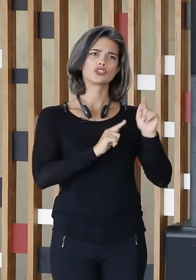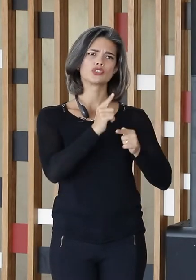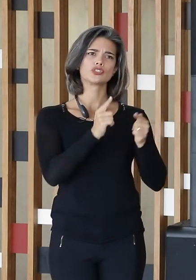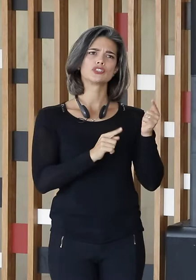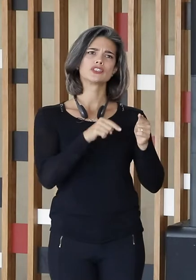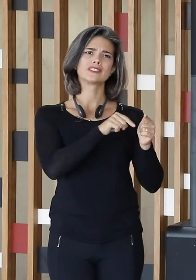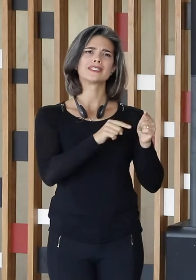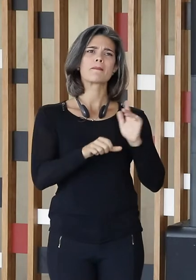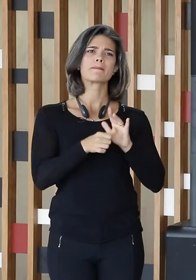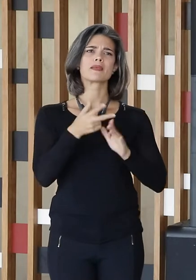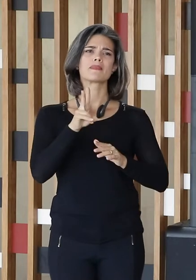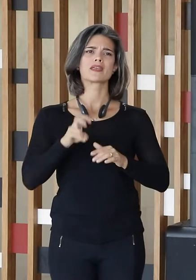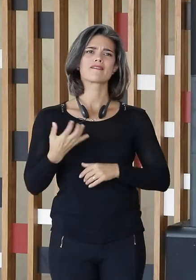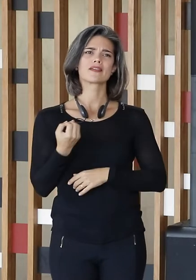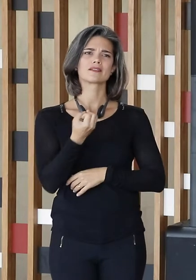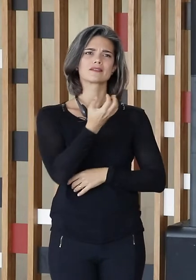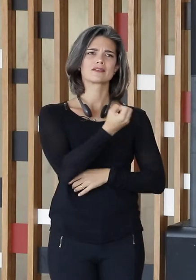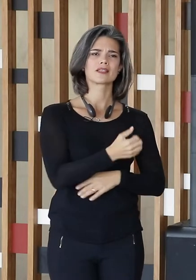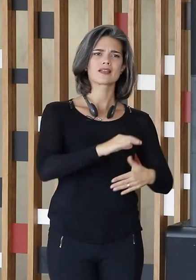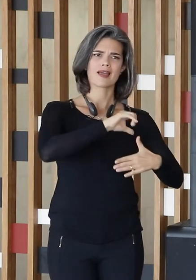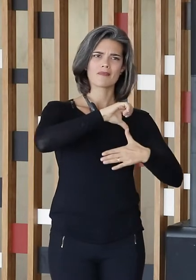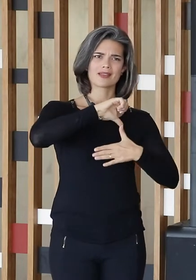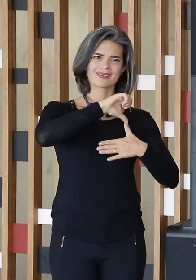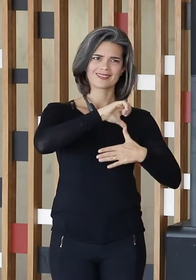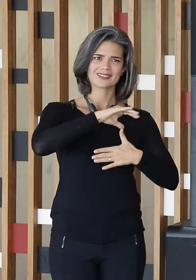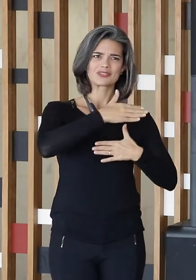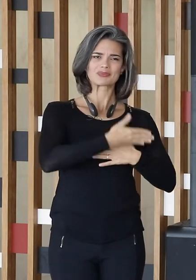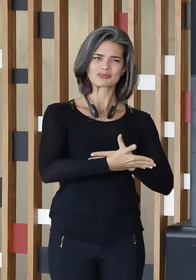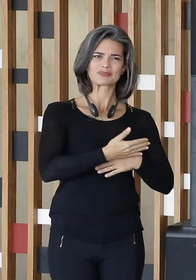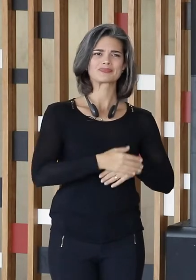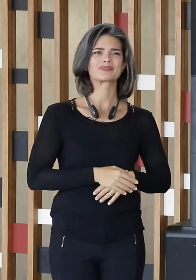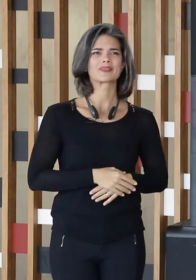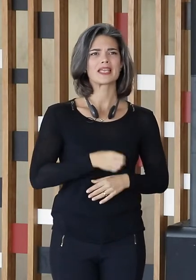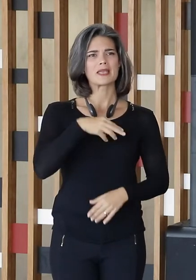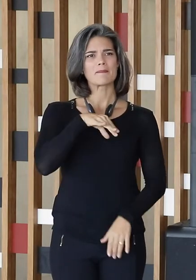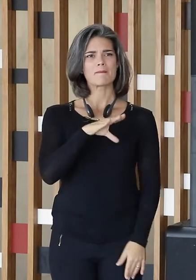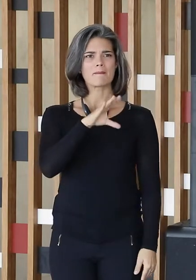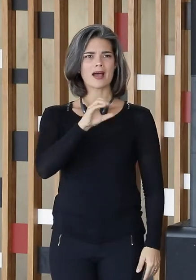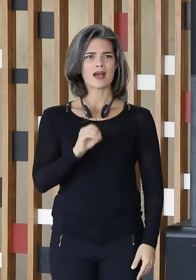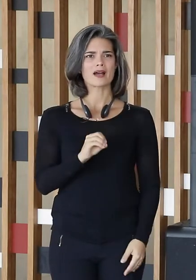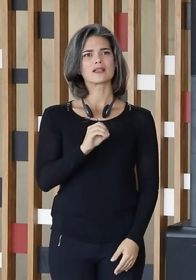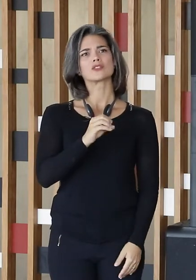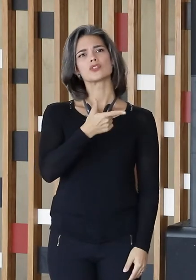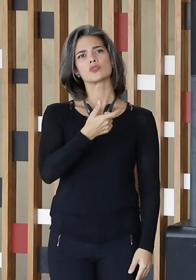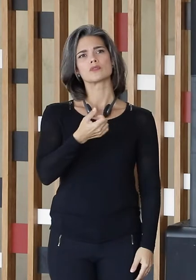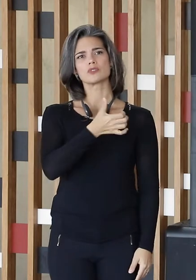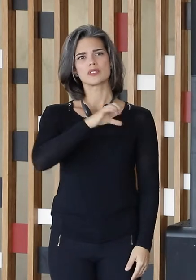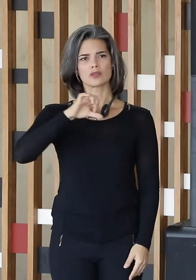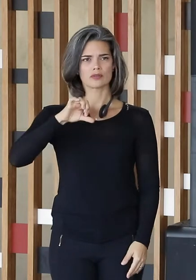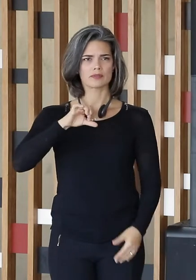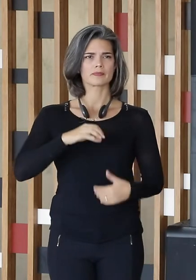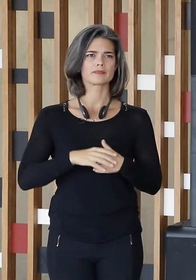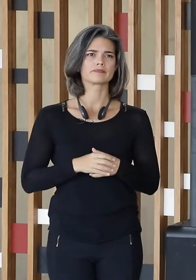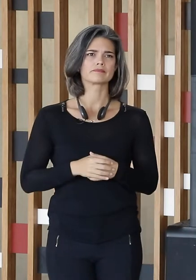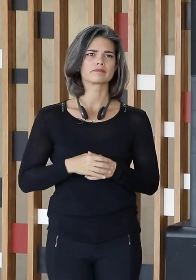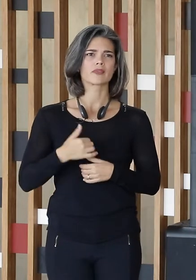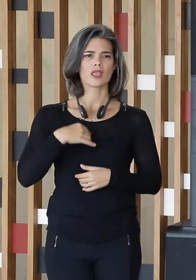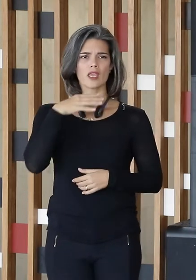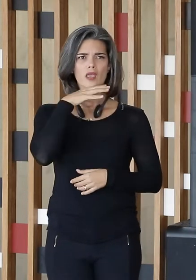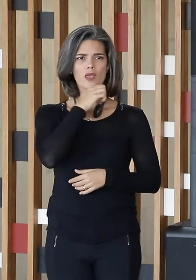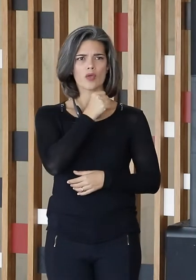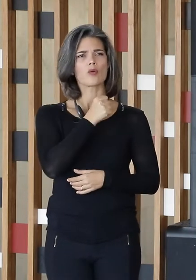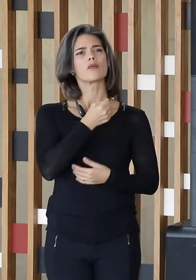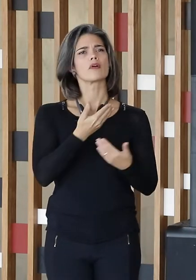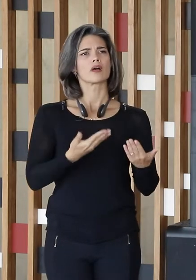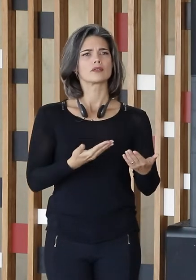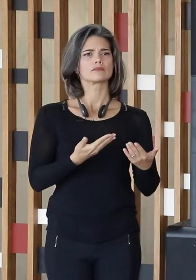de sua primeira viagem bilateral na América do Sul, ainda em março de 2019. Eu acho que a cooperação e o